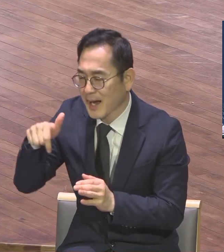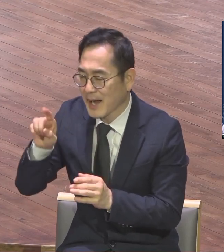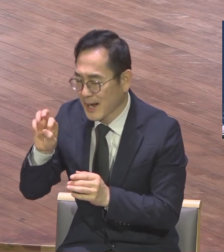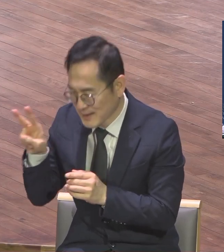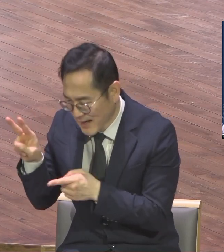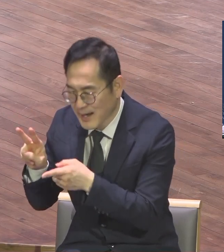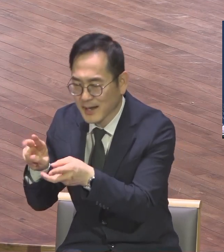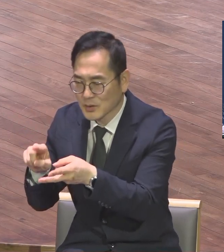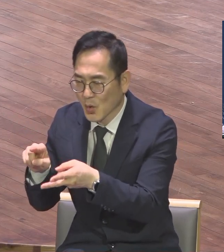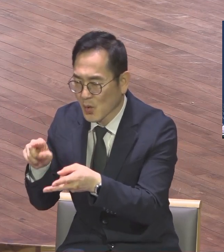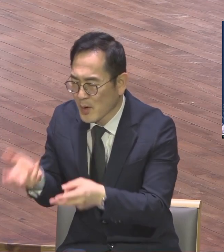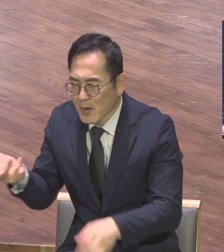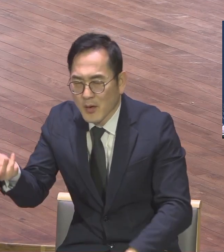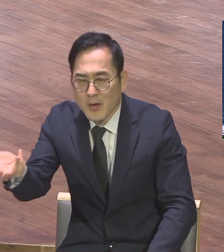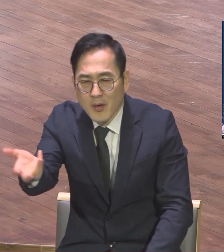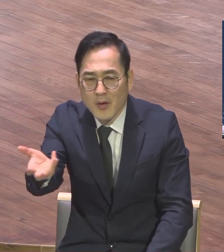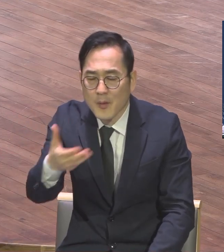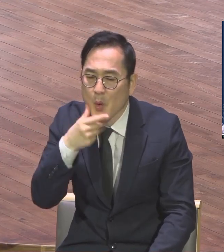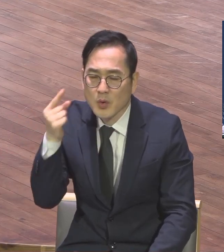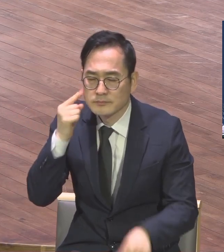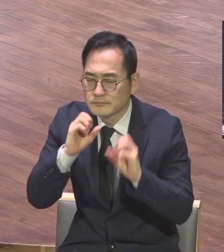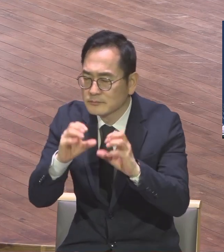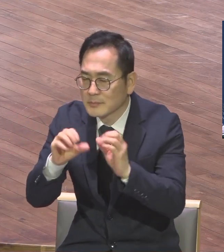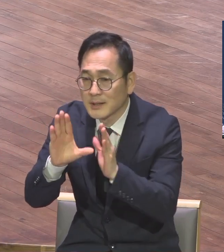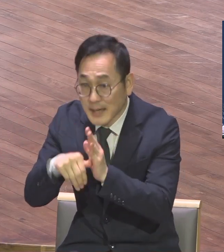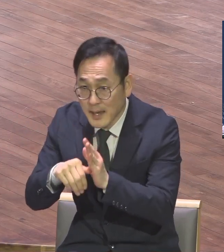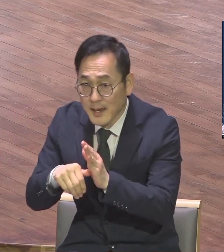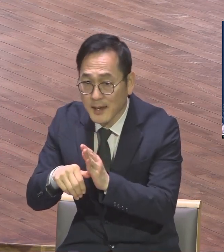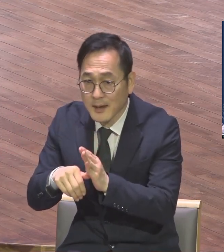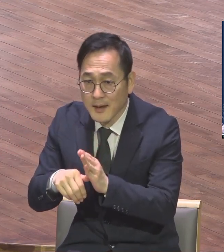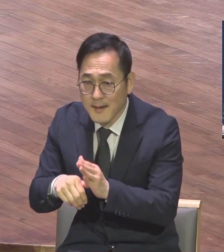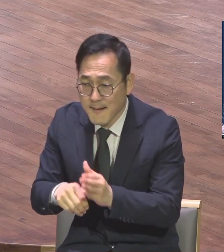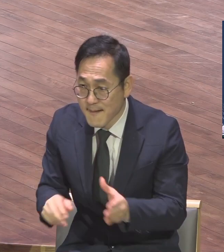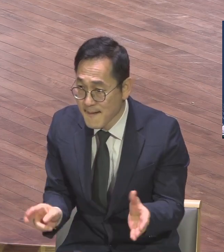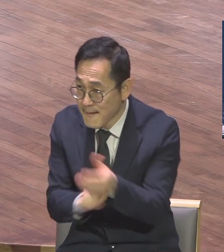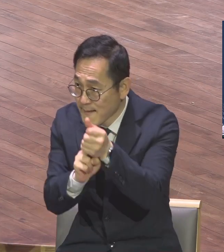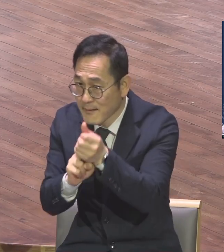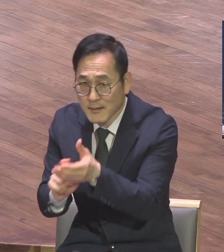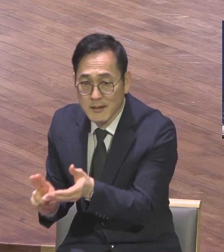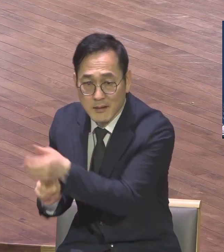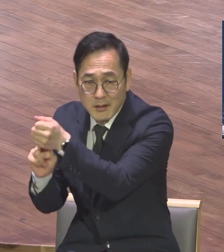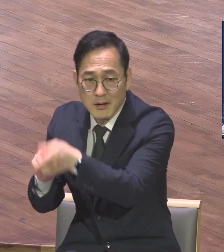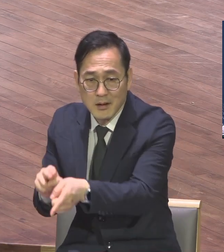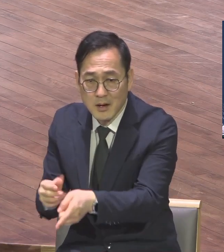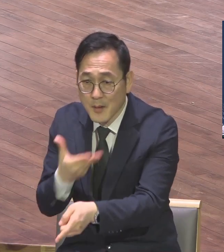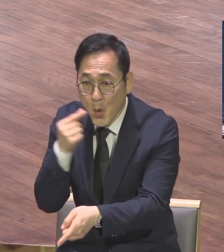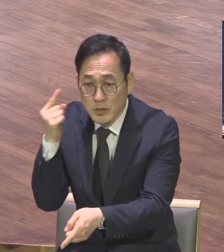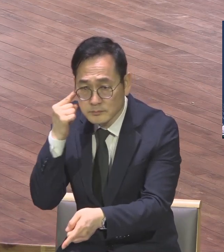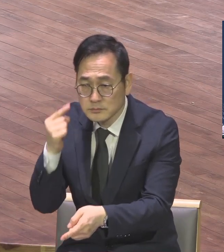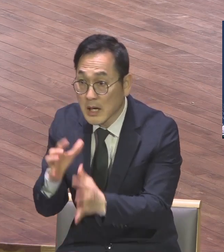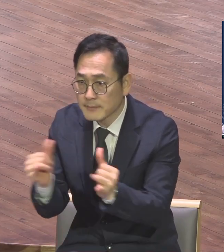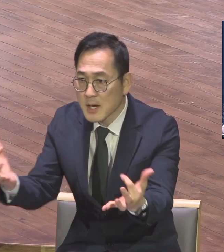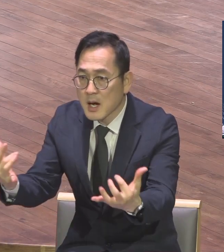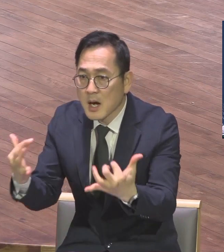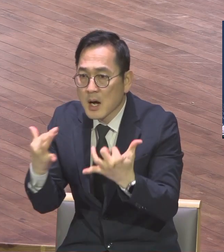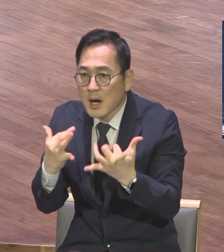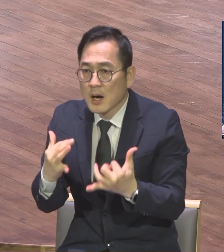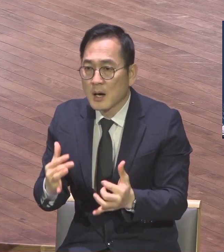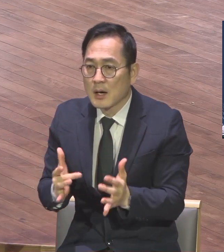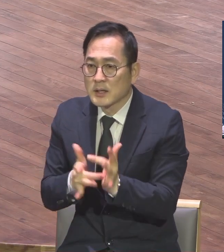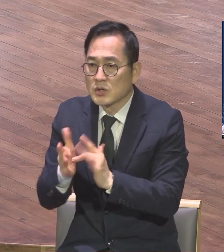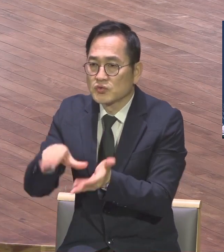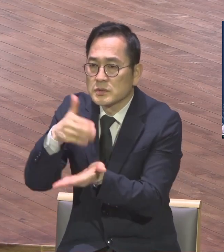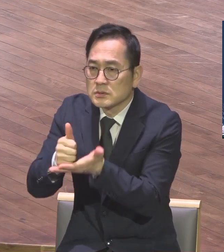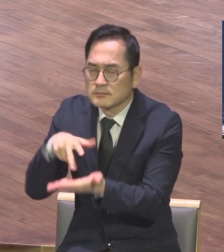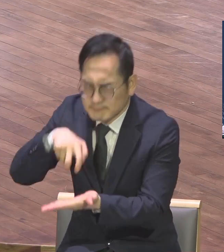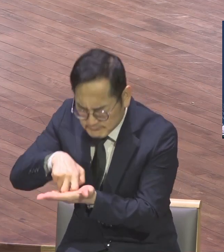전 지역을 다니면서 복음을 전하는데 엄청난 하나님의 역사들이 막 일어나고 있는 거예요. 현장들에서 하나님의